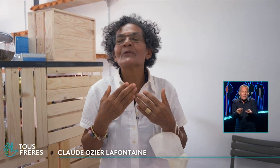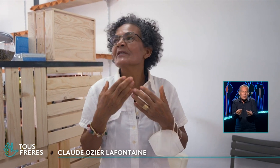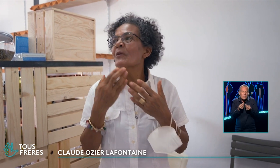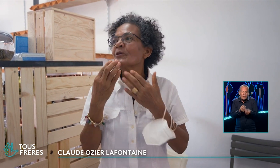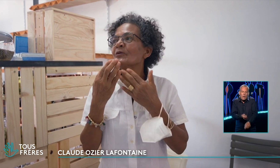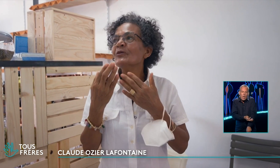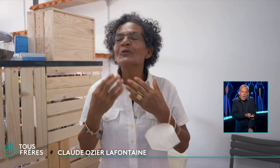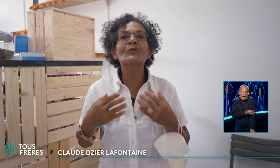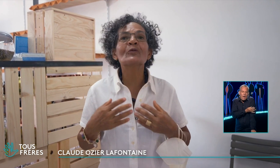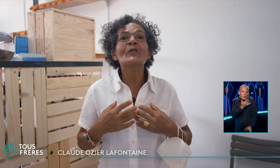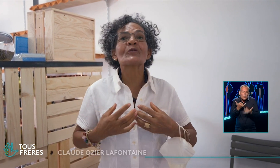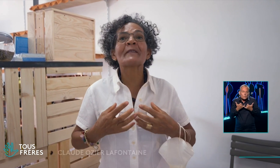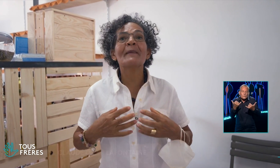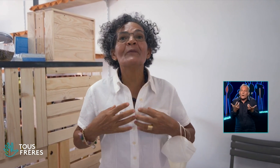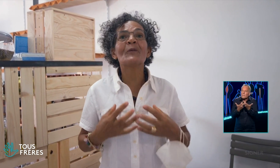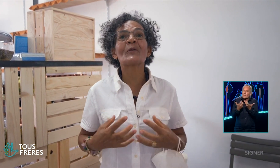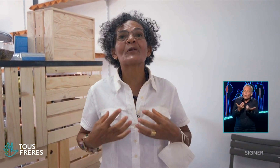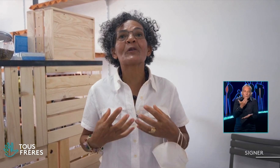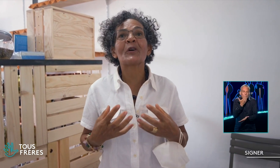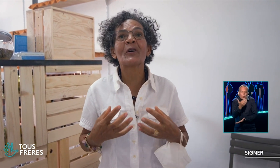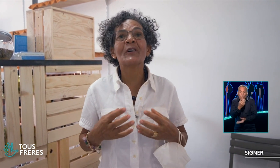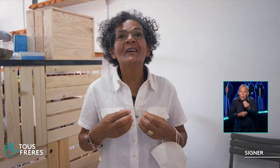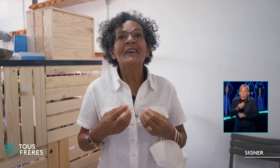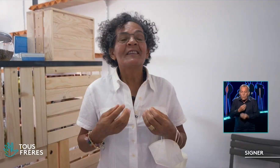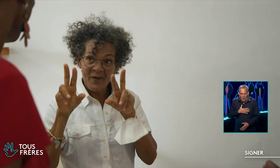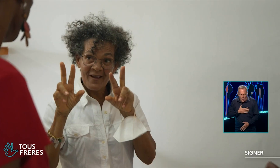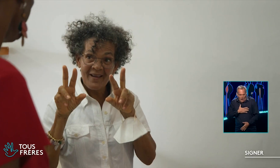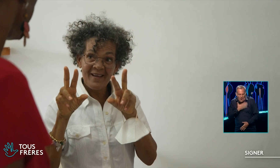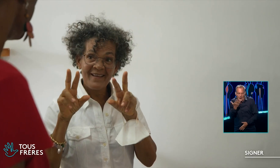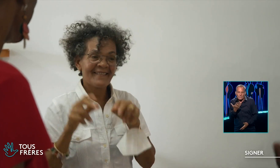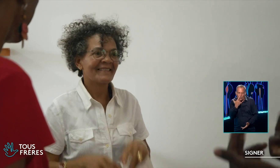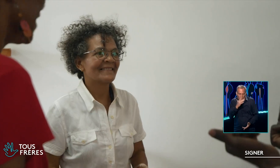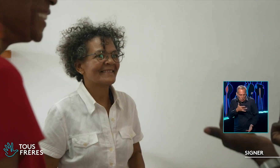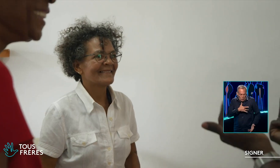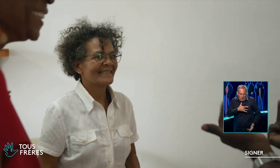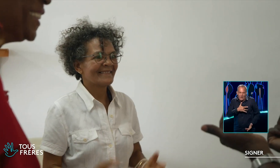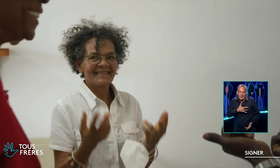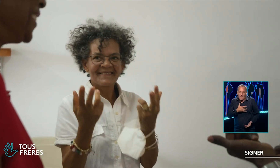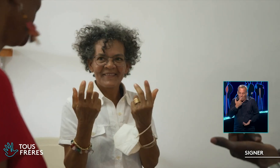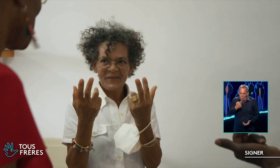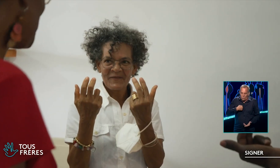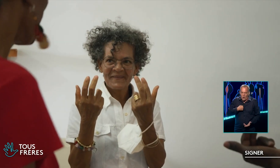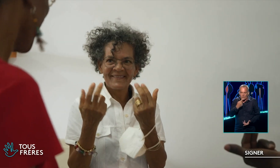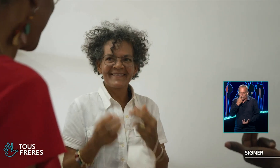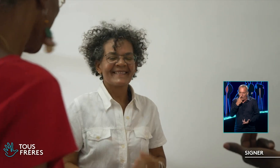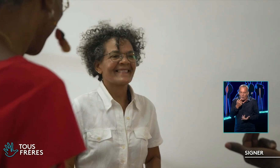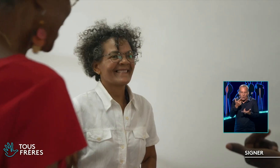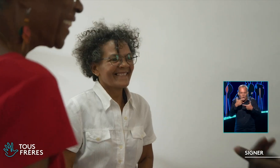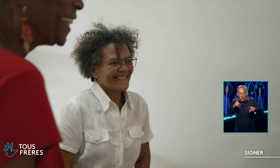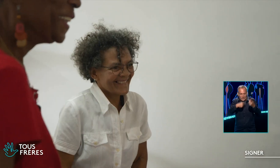dire bonjour ou je t'aime, on monte le cœur. Je trouve que c'est très émotionnel. Donc, pour moi, ça me